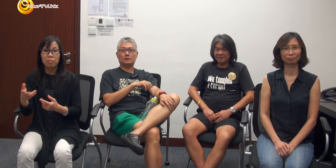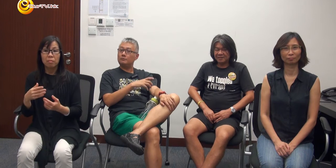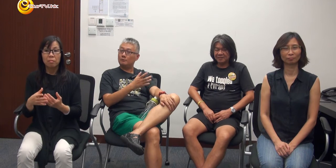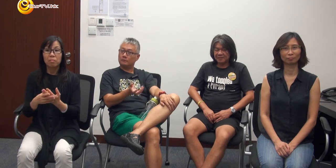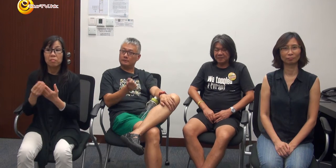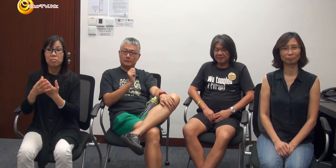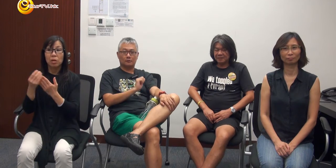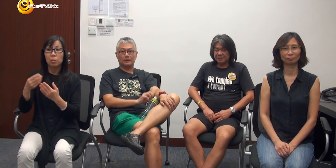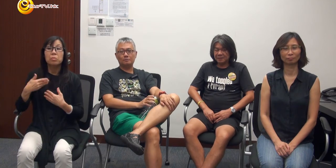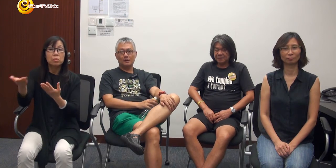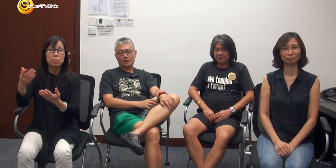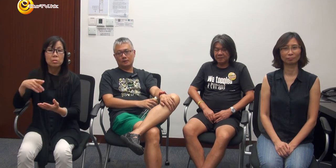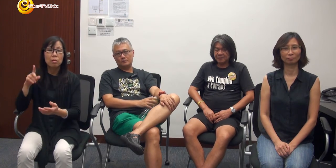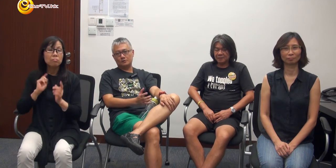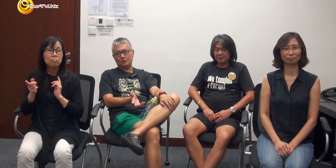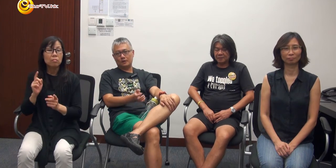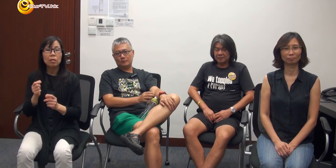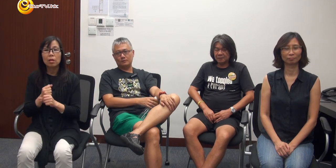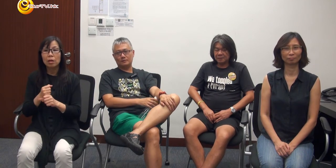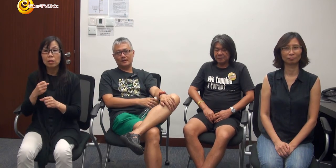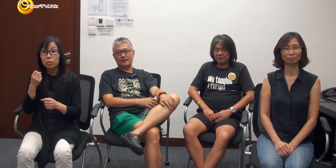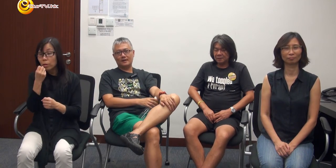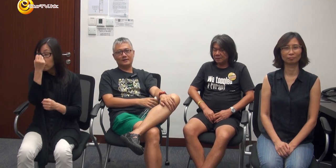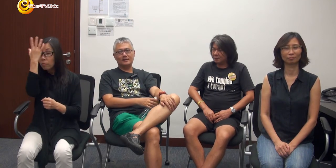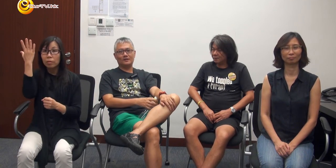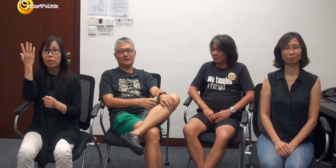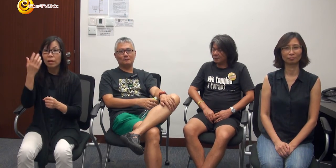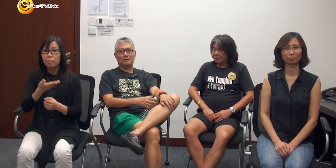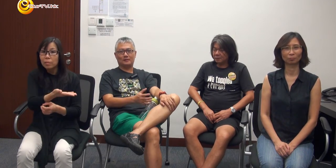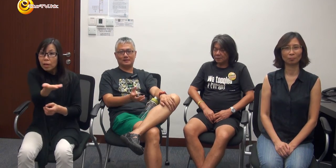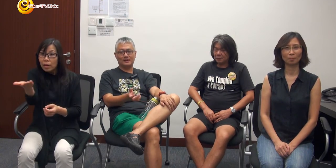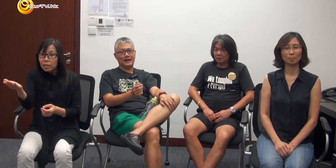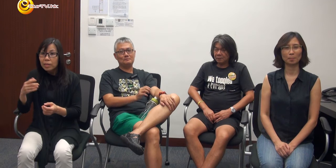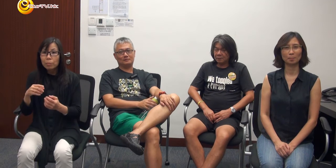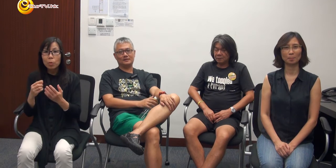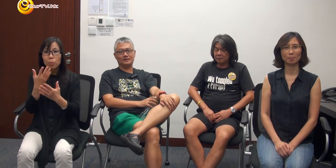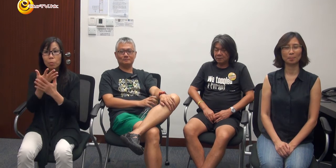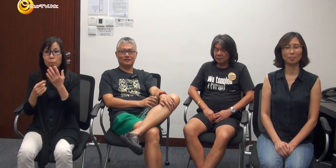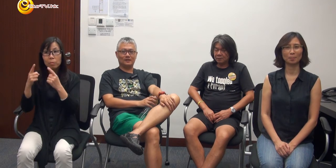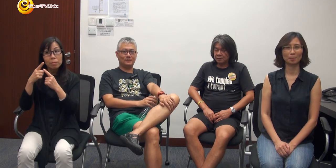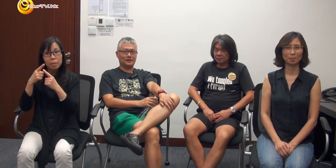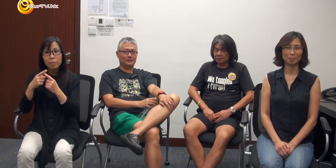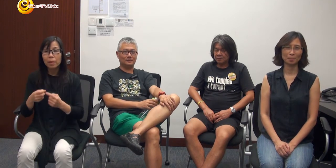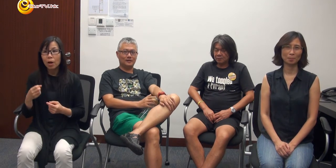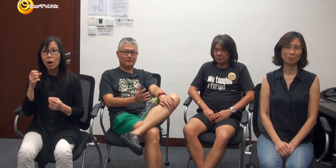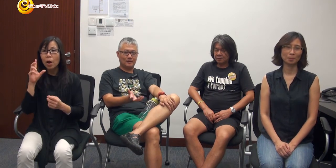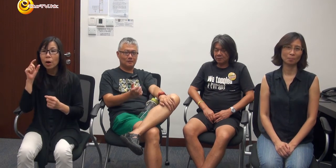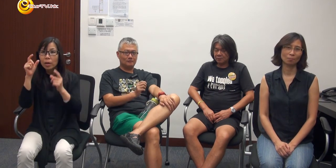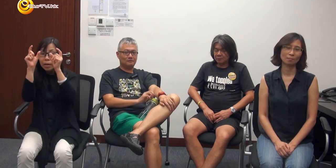咁個夢就醒咗啦。咁唔知在座有冇即係依一個網民係識解夢咧？咁我後屘睇翻發夢發